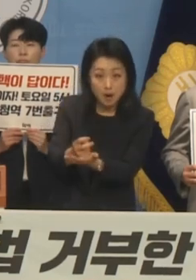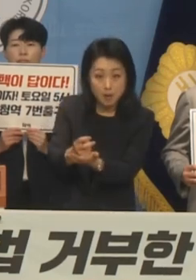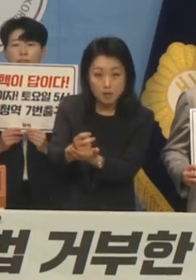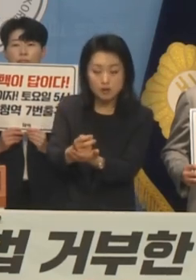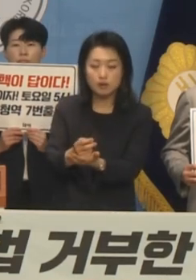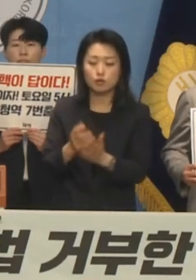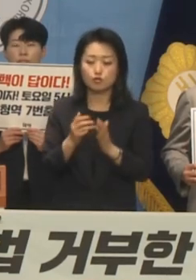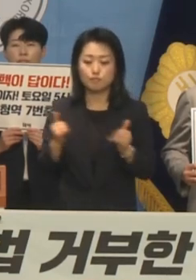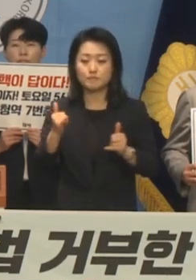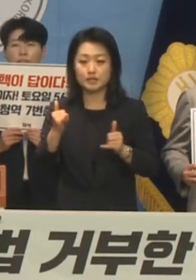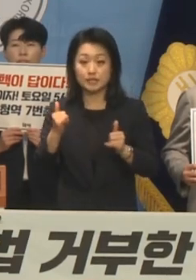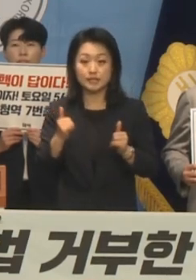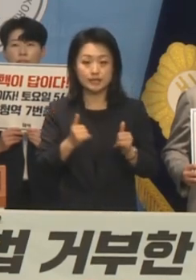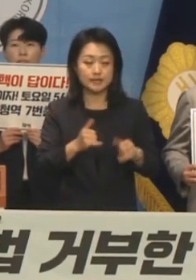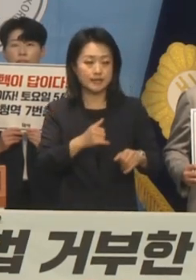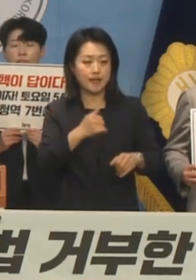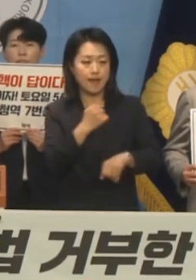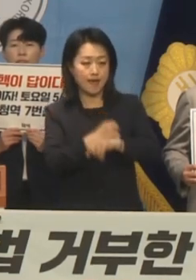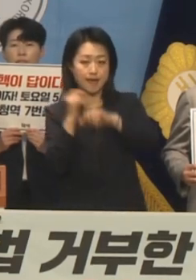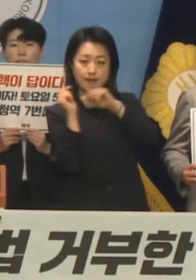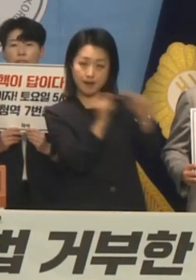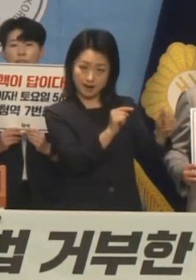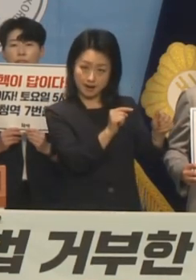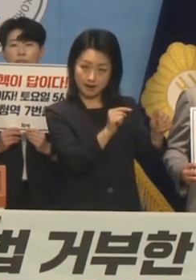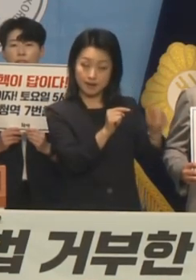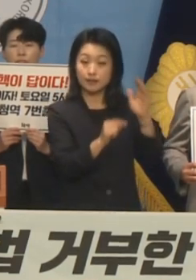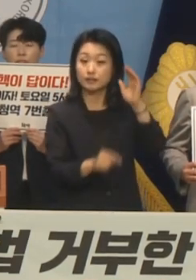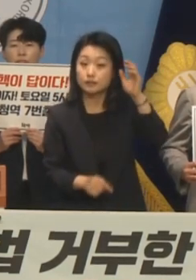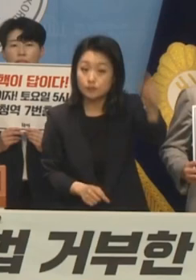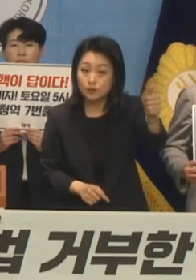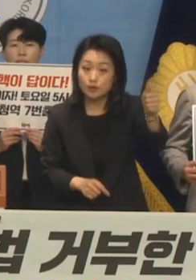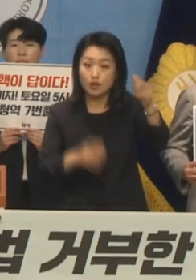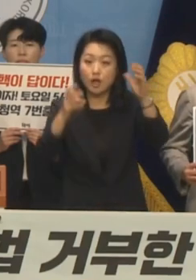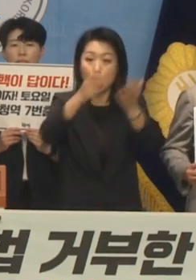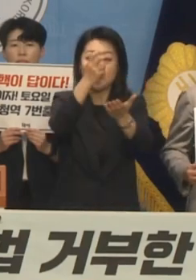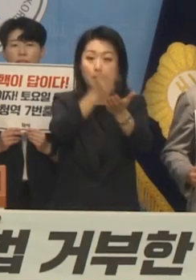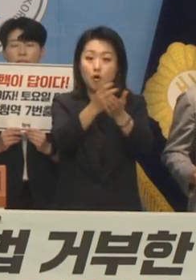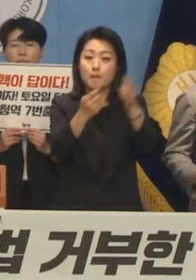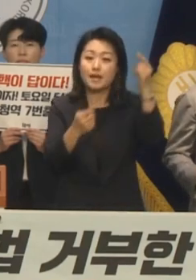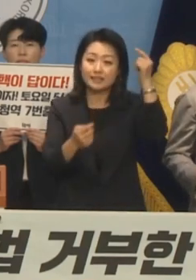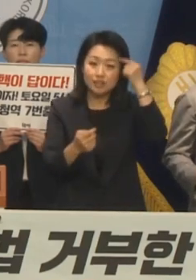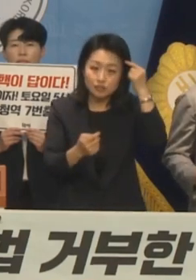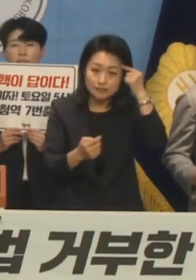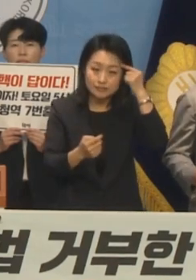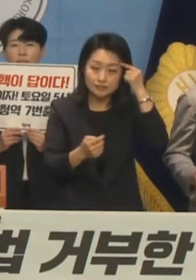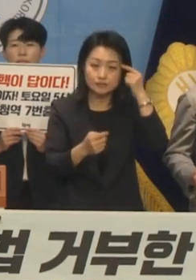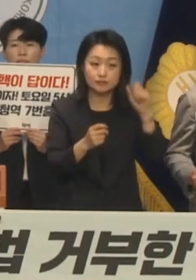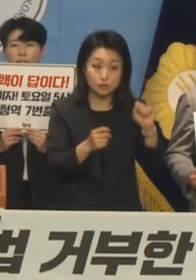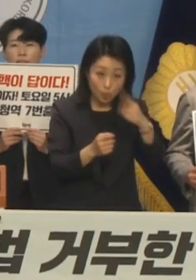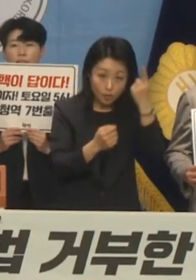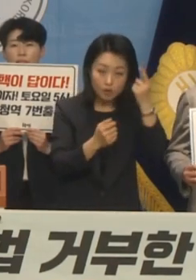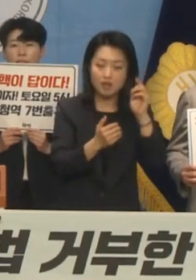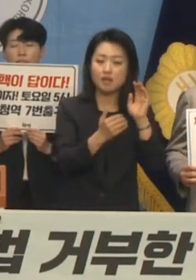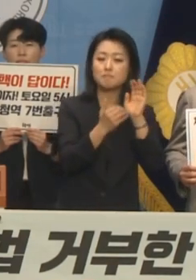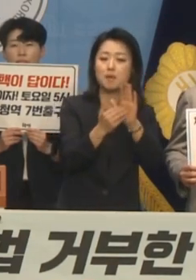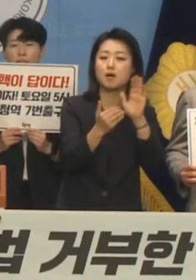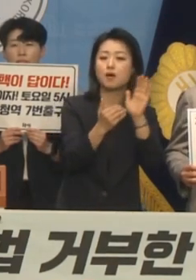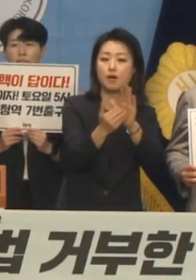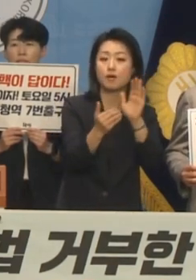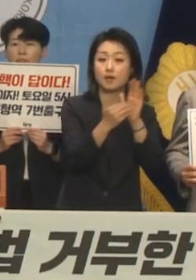뜻이고 명령입니다. 대통령실은 헌법 정신 운운하며 거부권 행사를